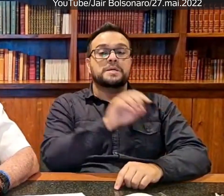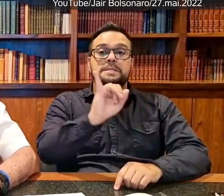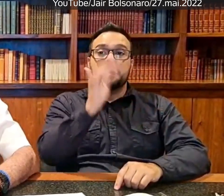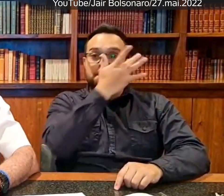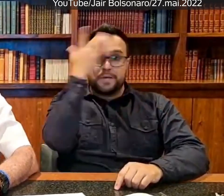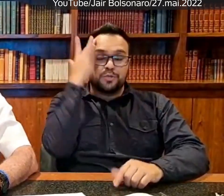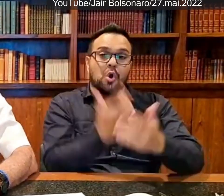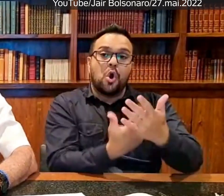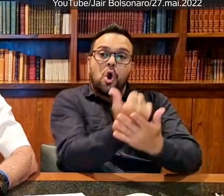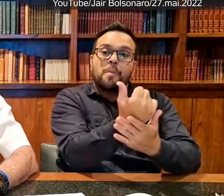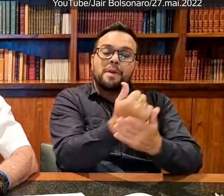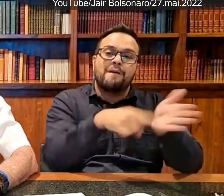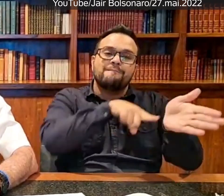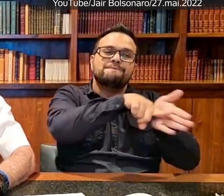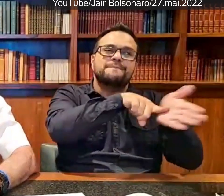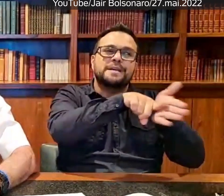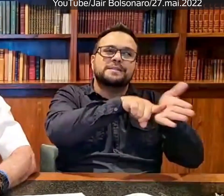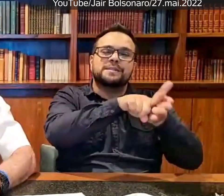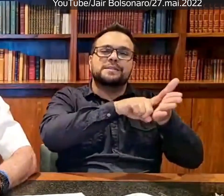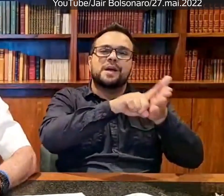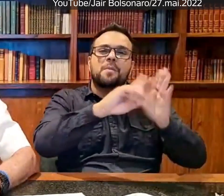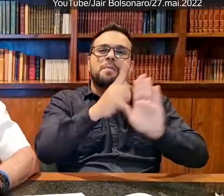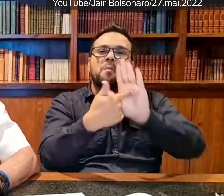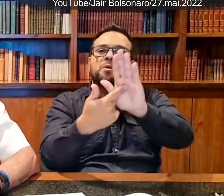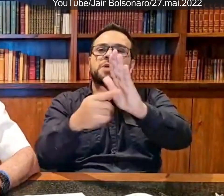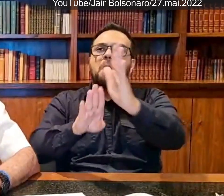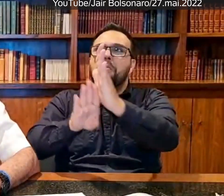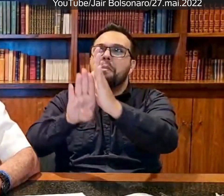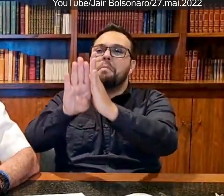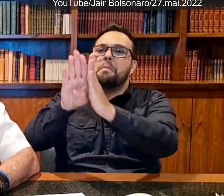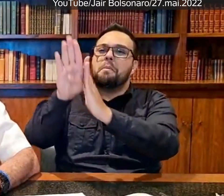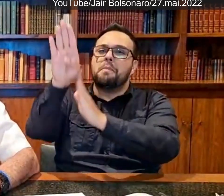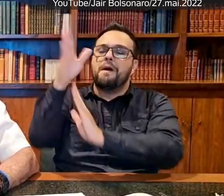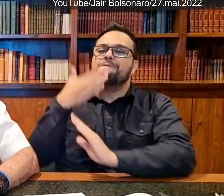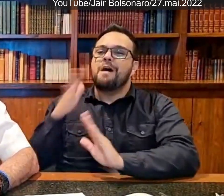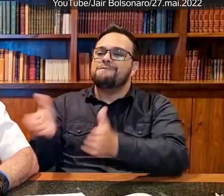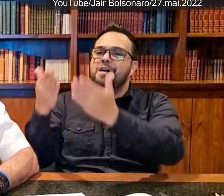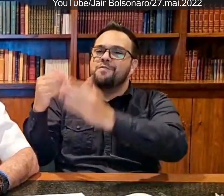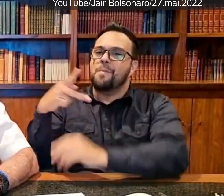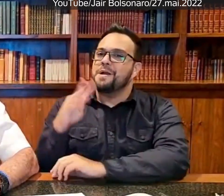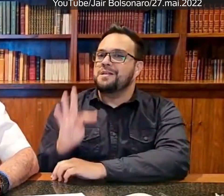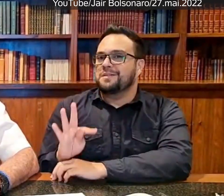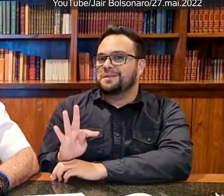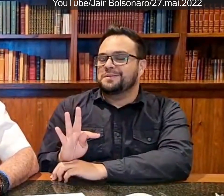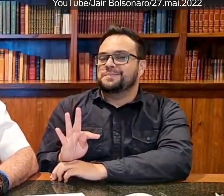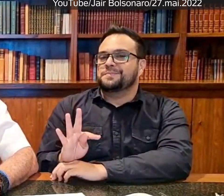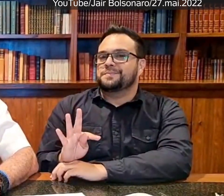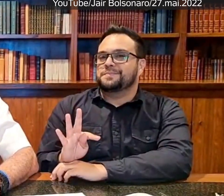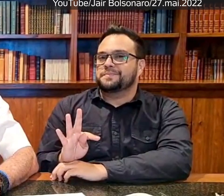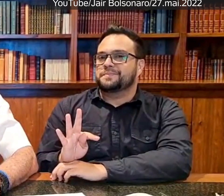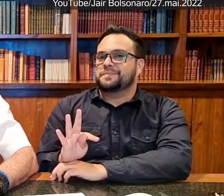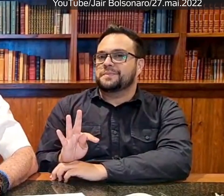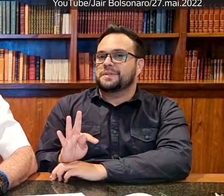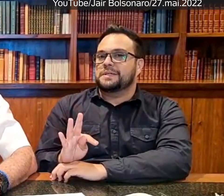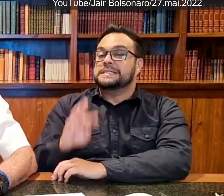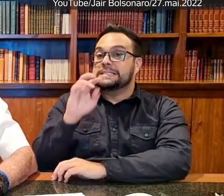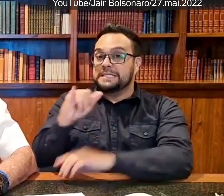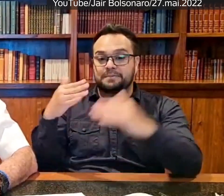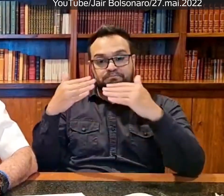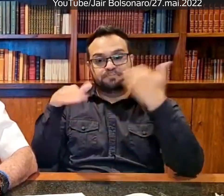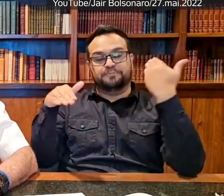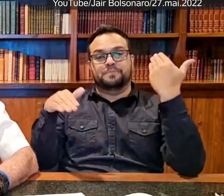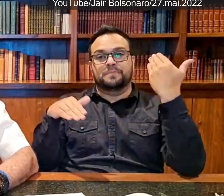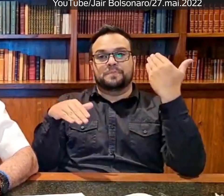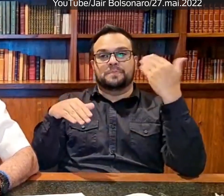tá, para divulgar índices favoráveis ao PT. Quando chegava uma pesquisa contrária,